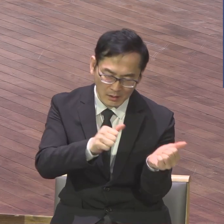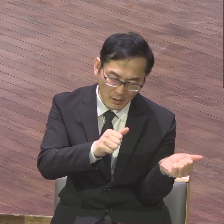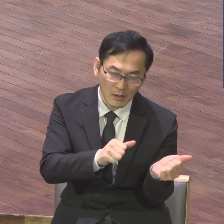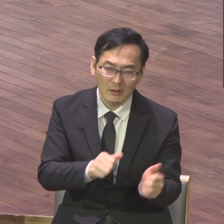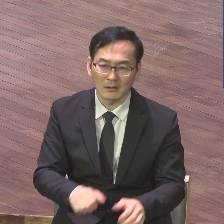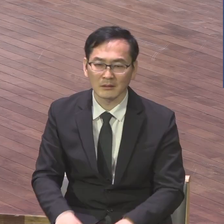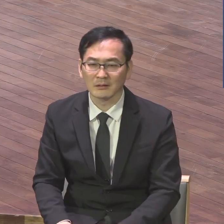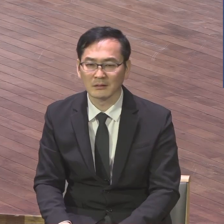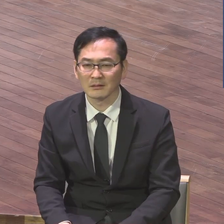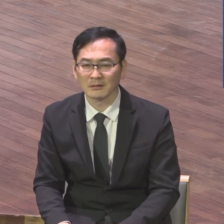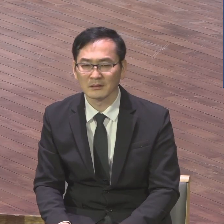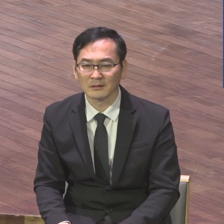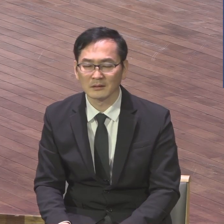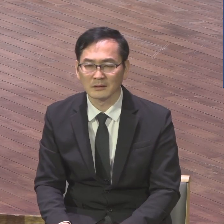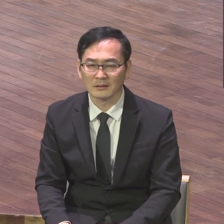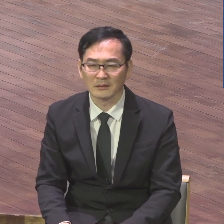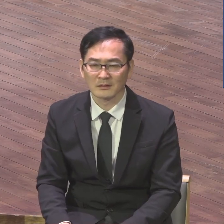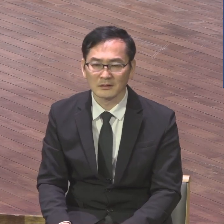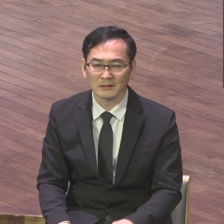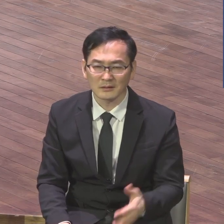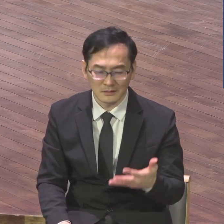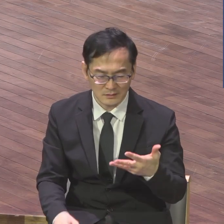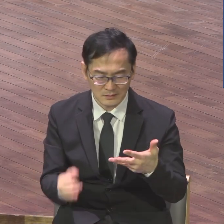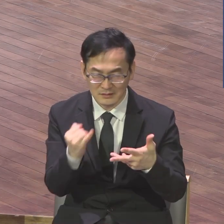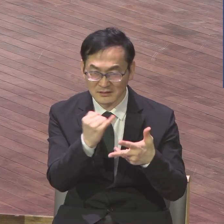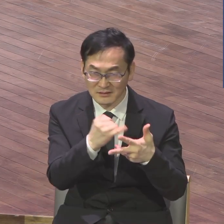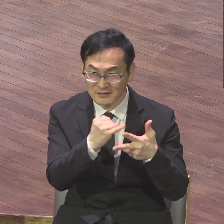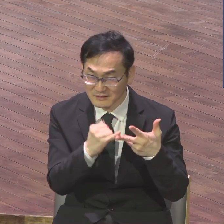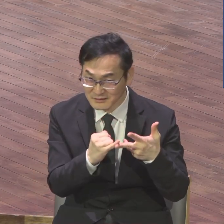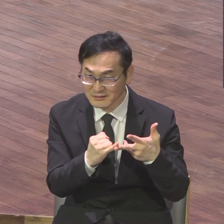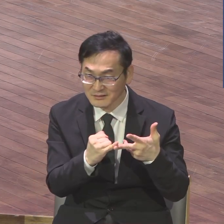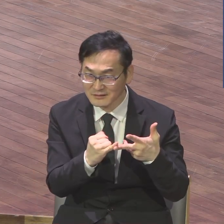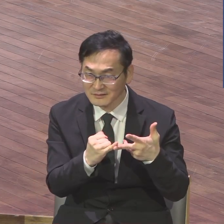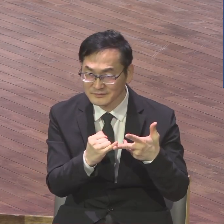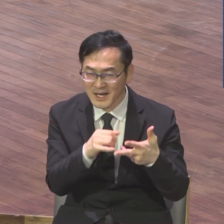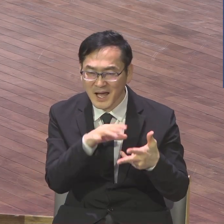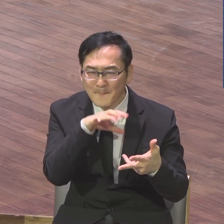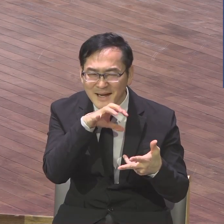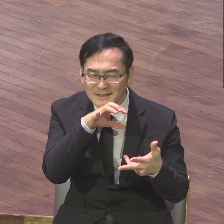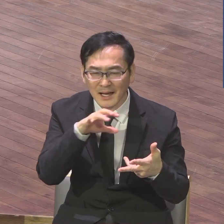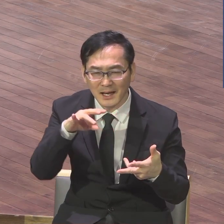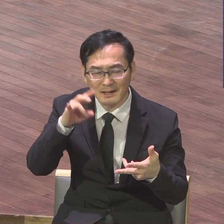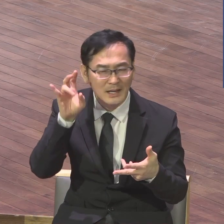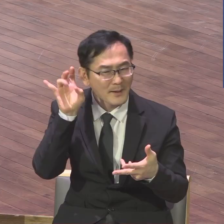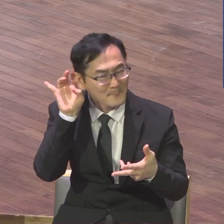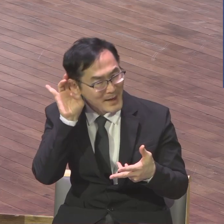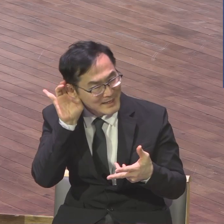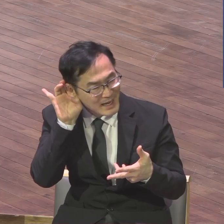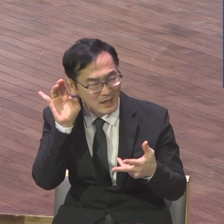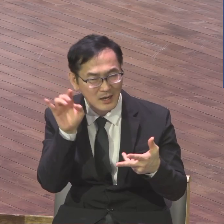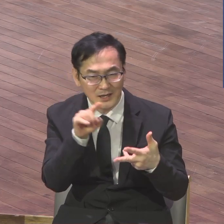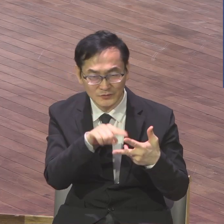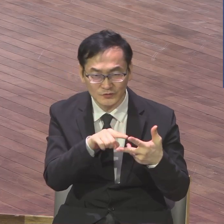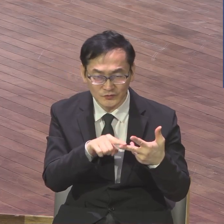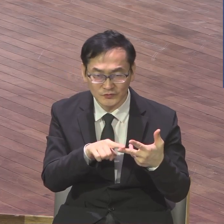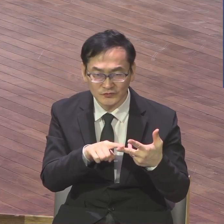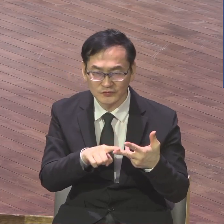그래서 나사로의 누이 이 마르다와 마리아가 예수님에게 사람을 보내서 이